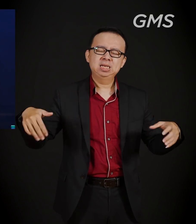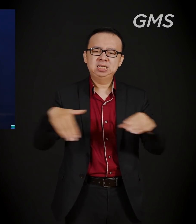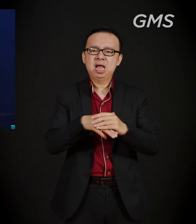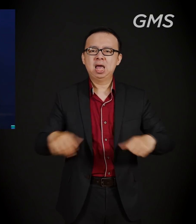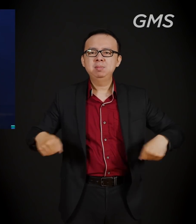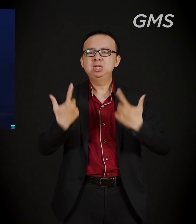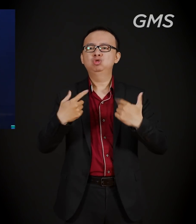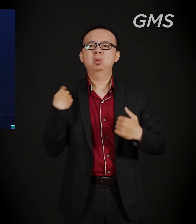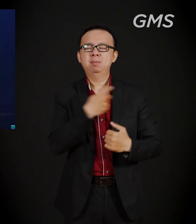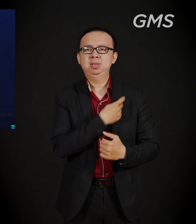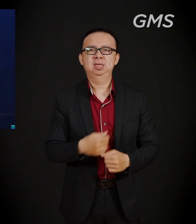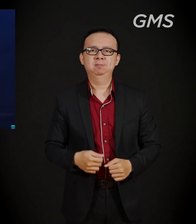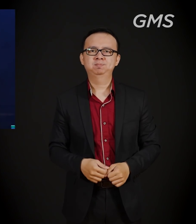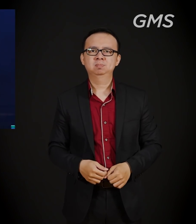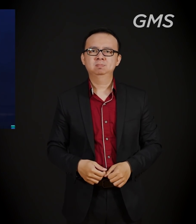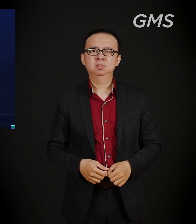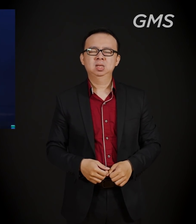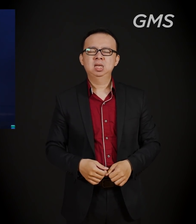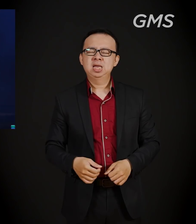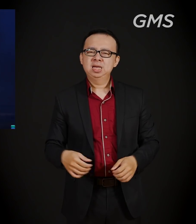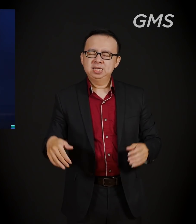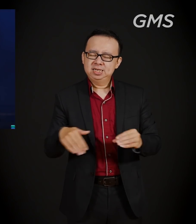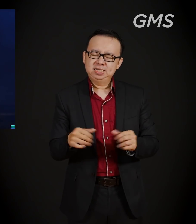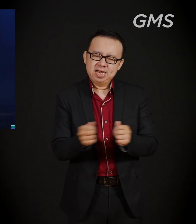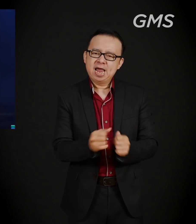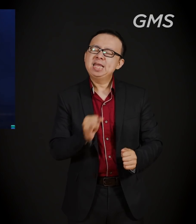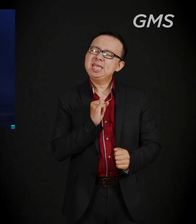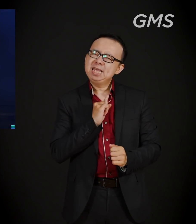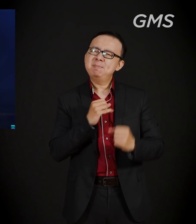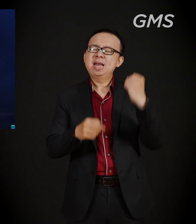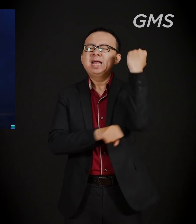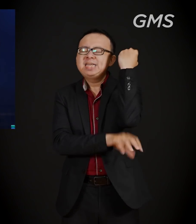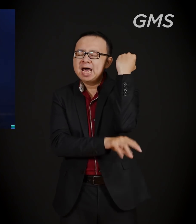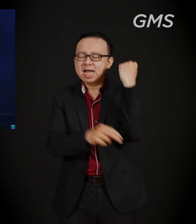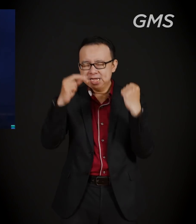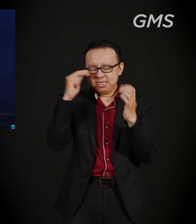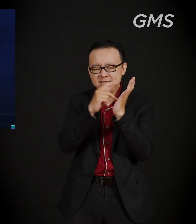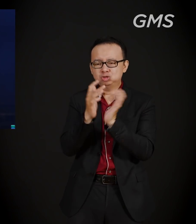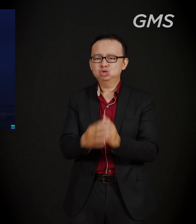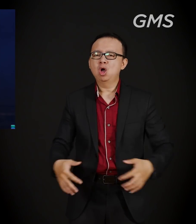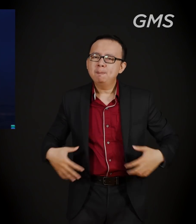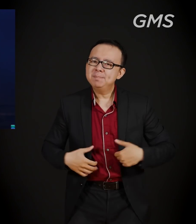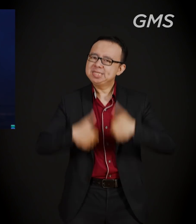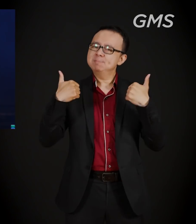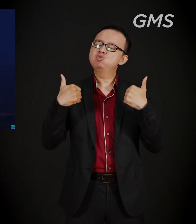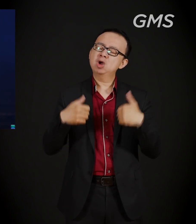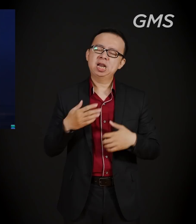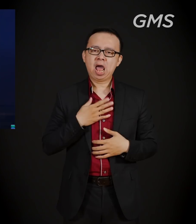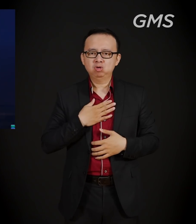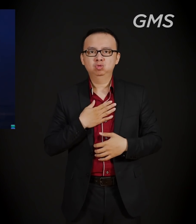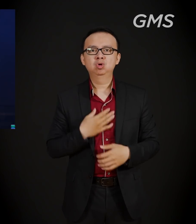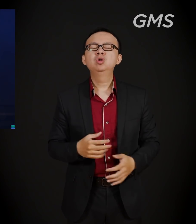hari ini dan sampai selama-lamanya. Dengan iman kami nyatakan oleh bilur-bilur Kristus kami yang percaya. Sudah dijamah dan disembuhkan Tuhan dengan kuasa-Mu yang luar